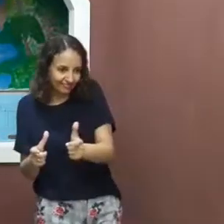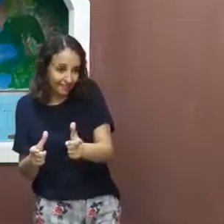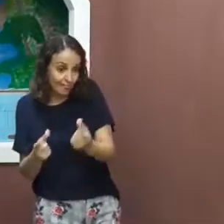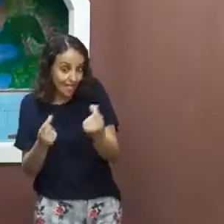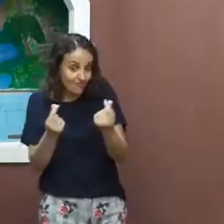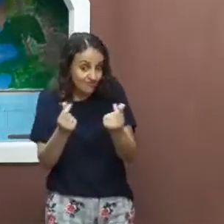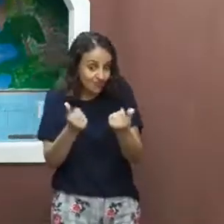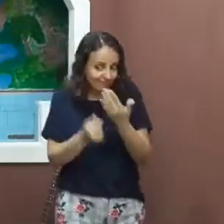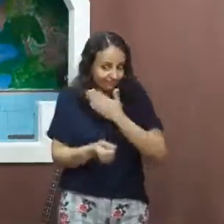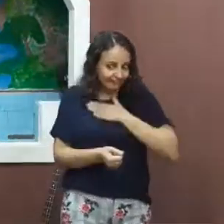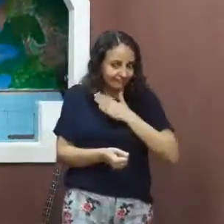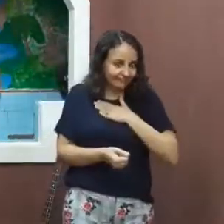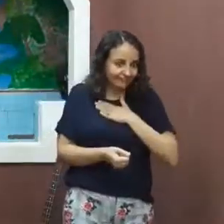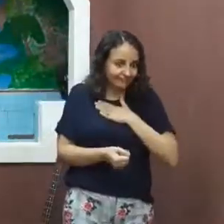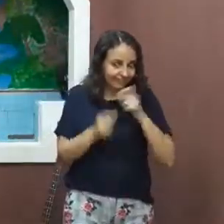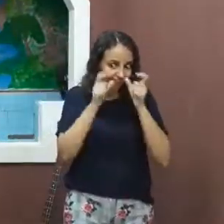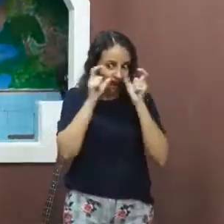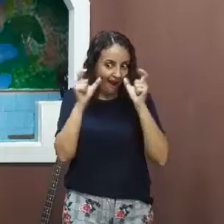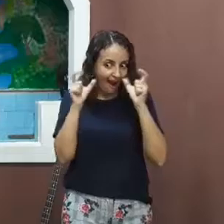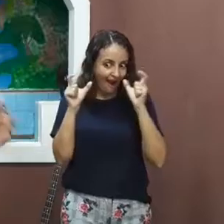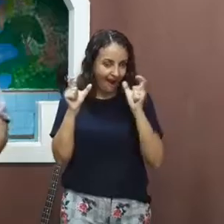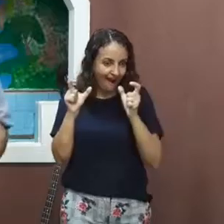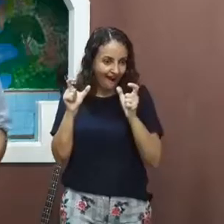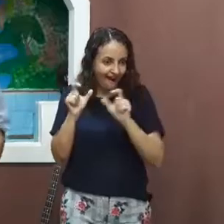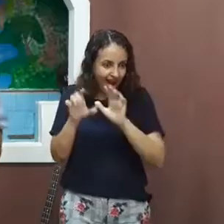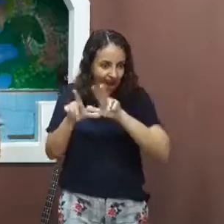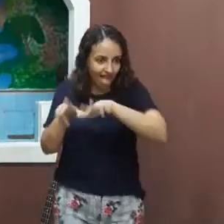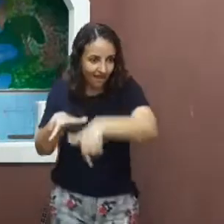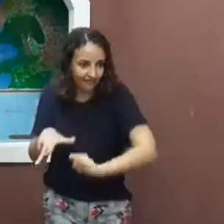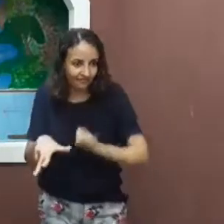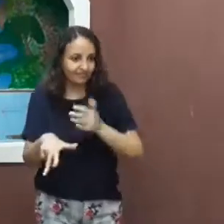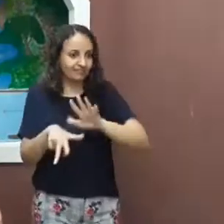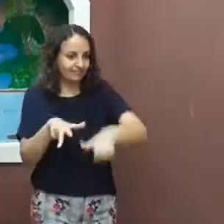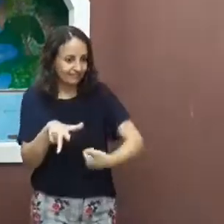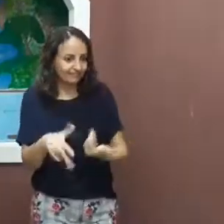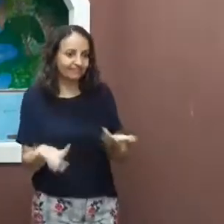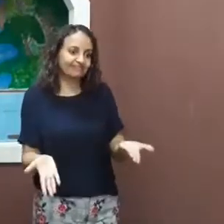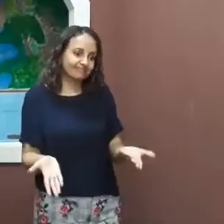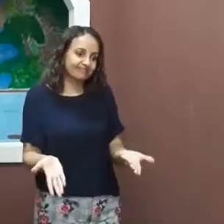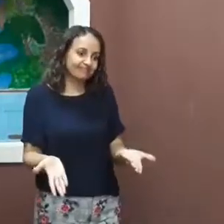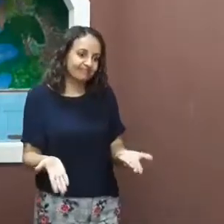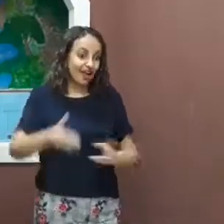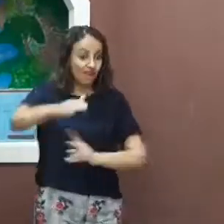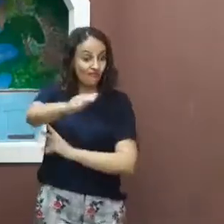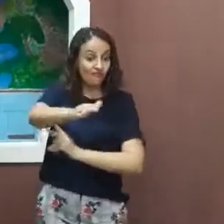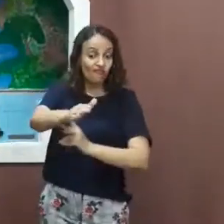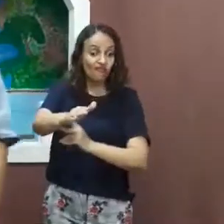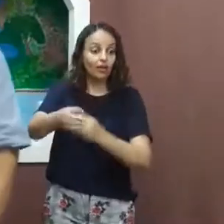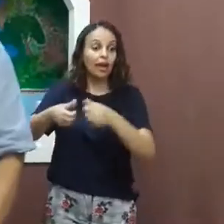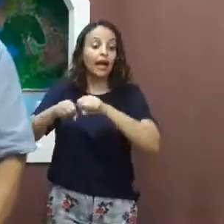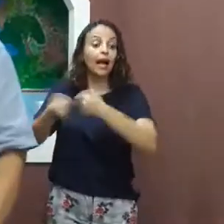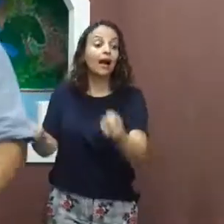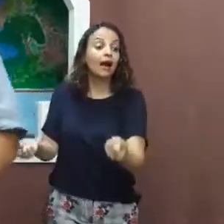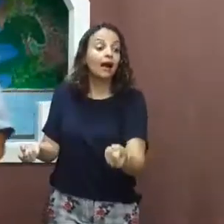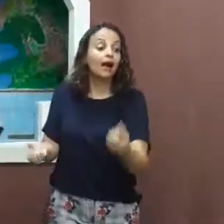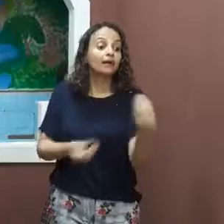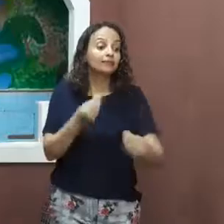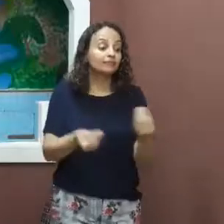3, colocaram 2, não importa. Não importa se o dinheiro vem para comprar arroz de primeira